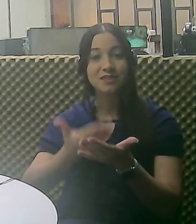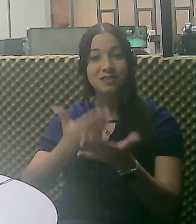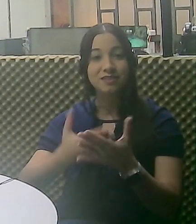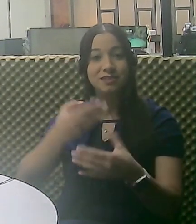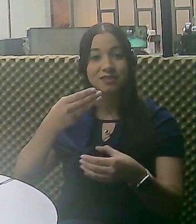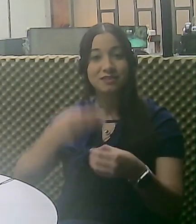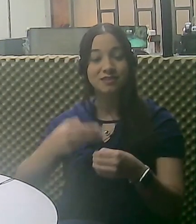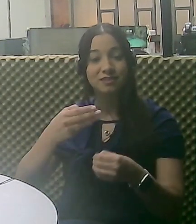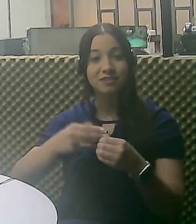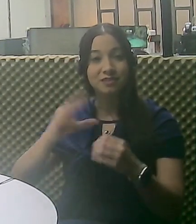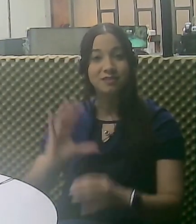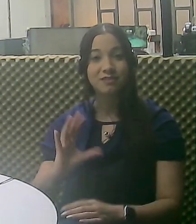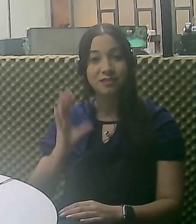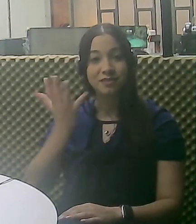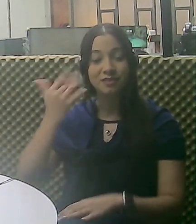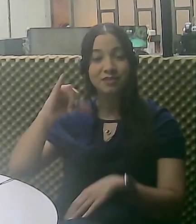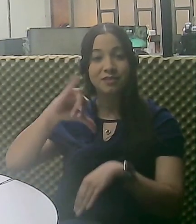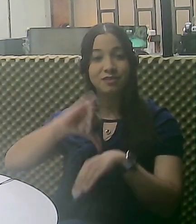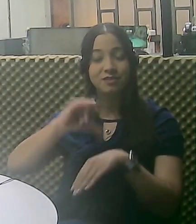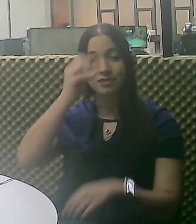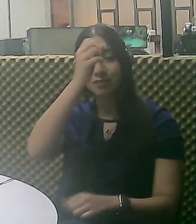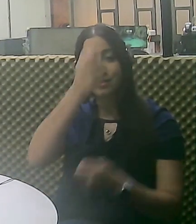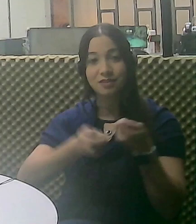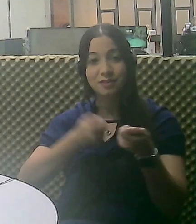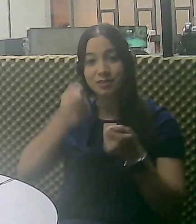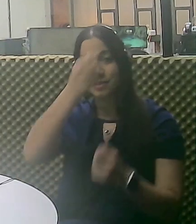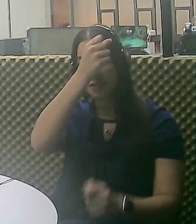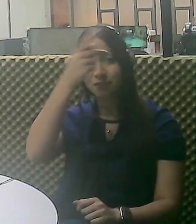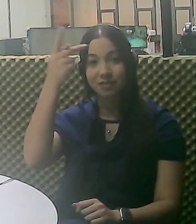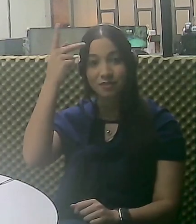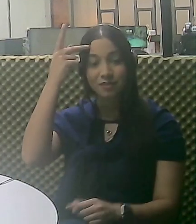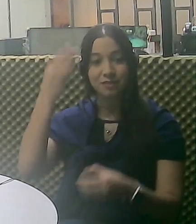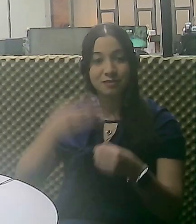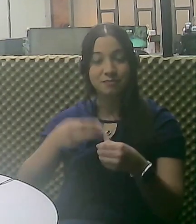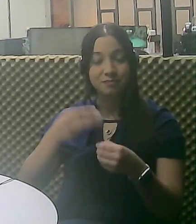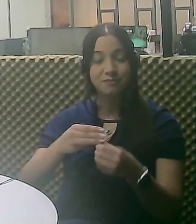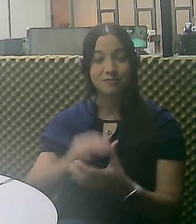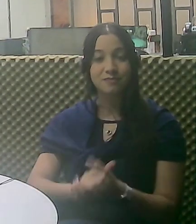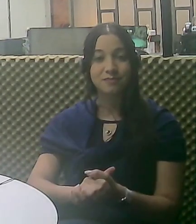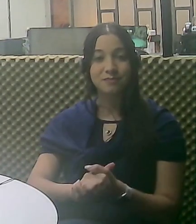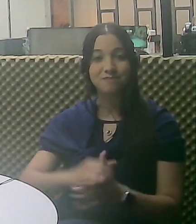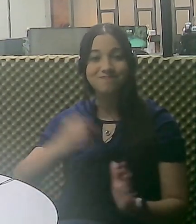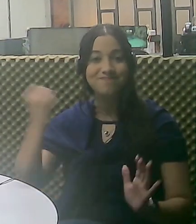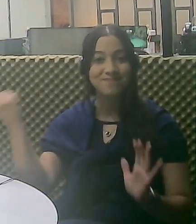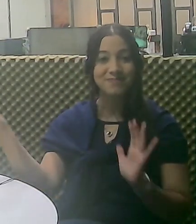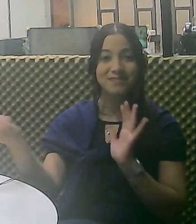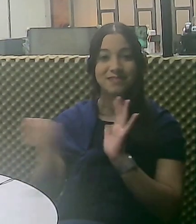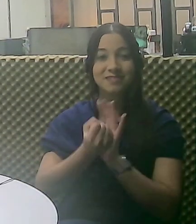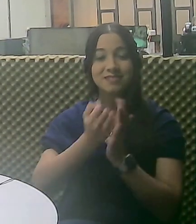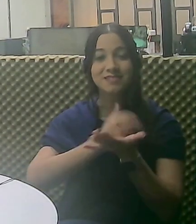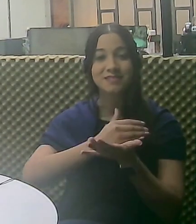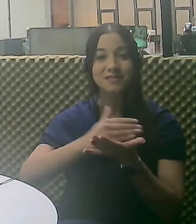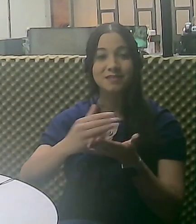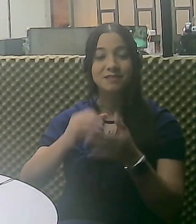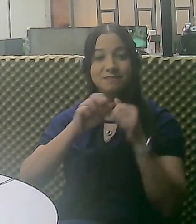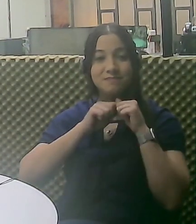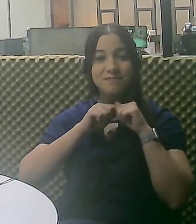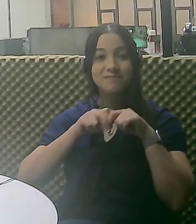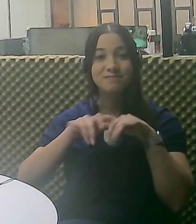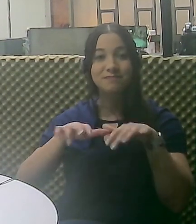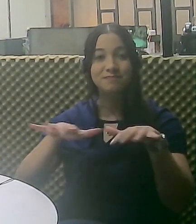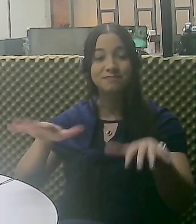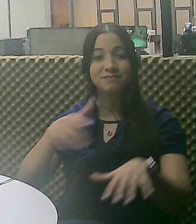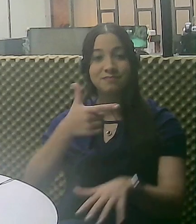municipais, realizada no Centro Administrativo Municipal. A ocasião marcou também o início da distribuição